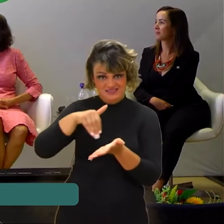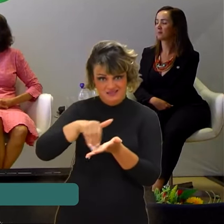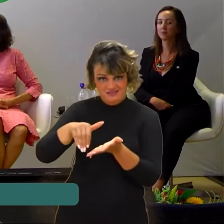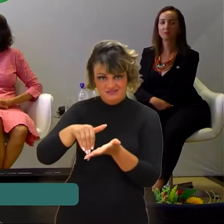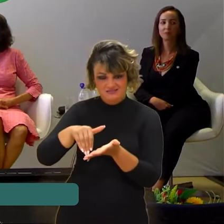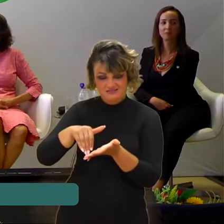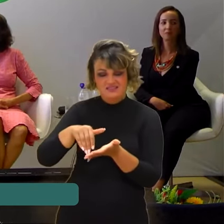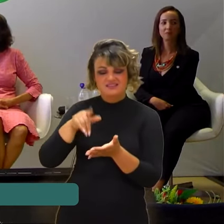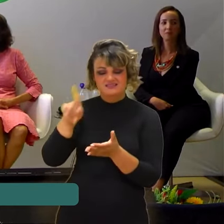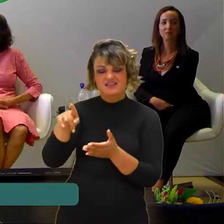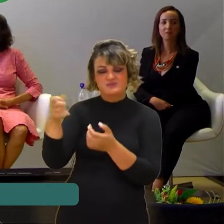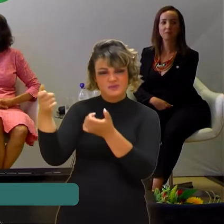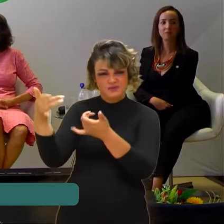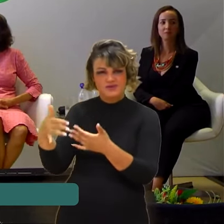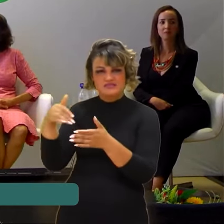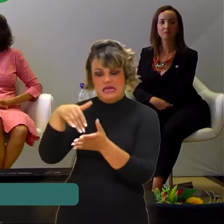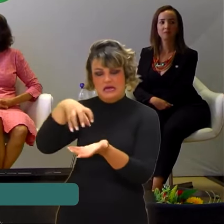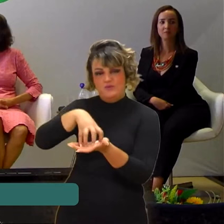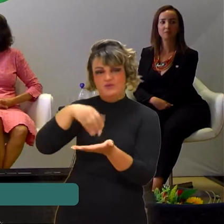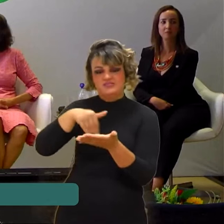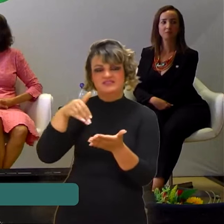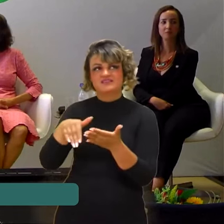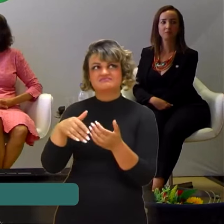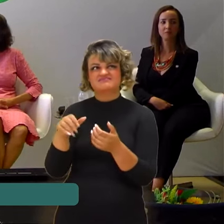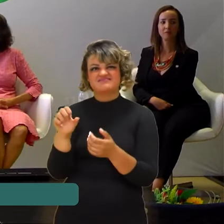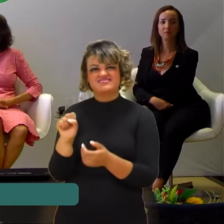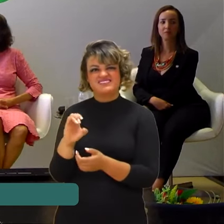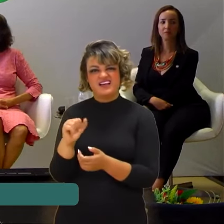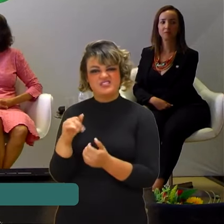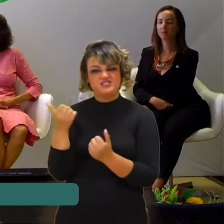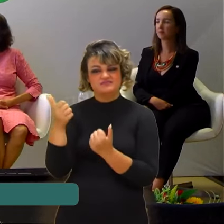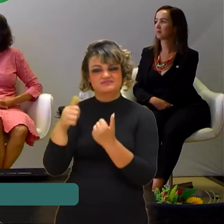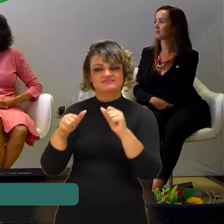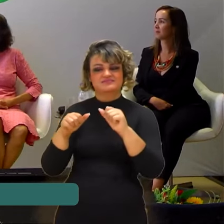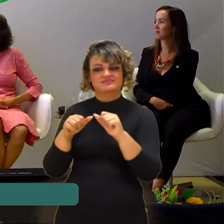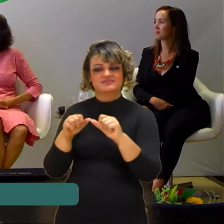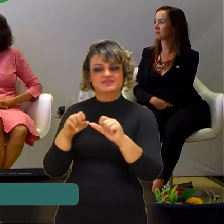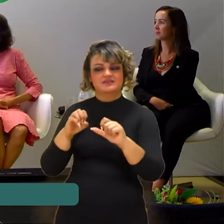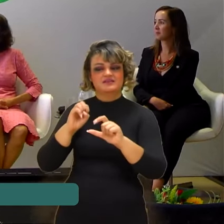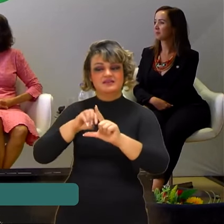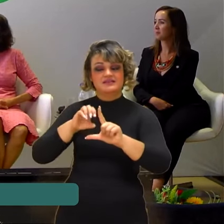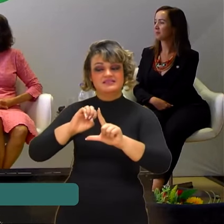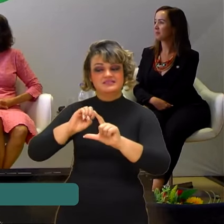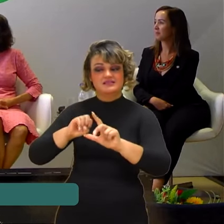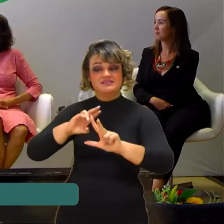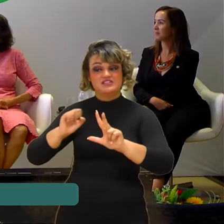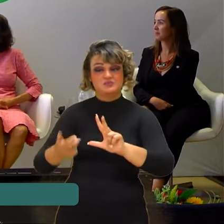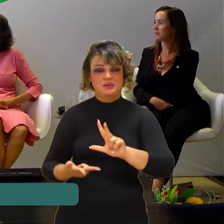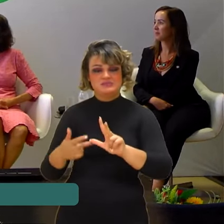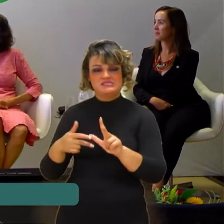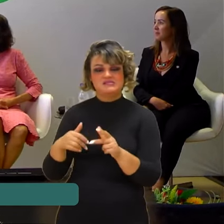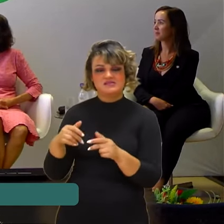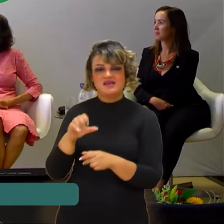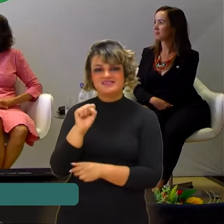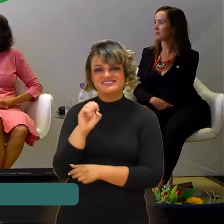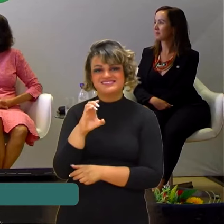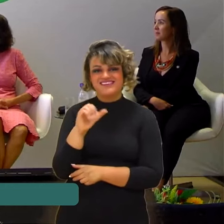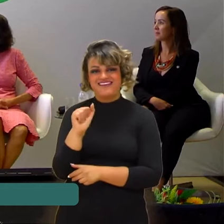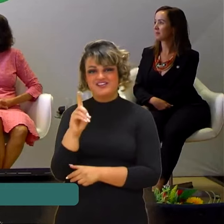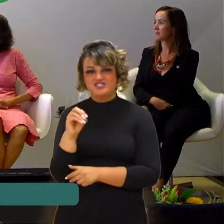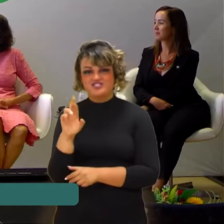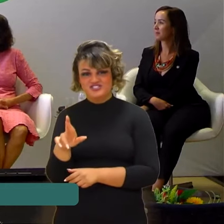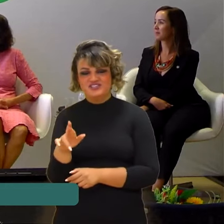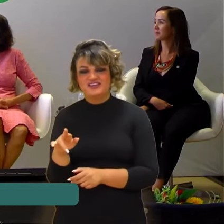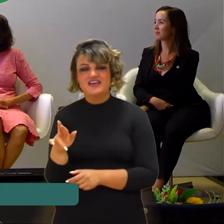Secadi colocou. Nós temos um compromisso de garantir os direitos civis, a liberdade